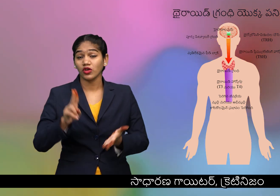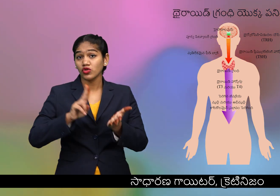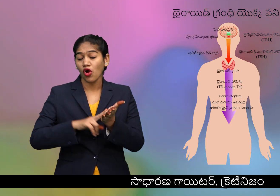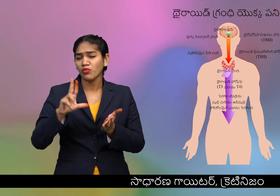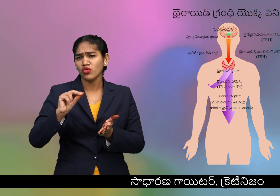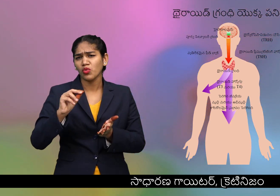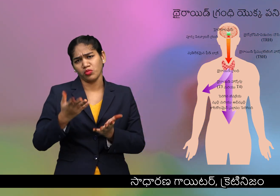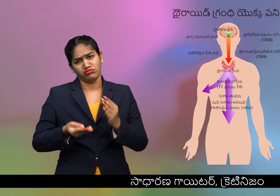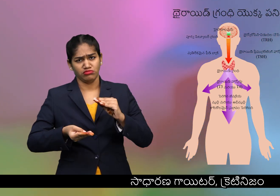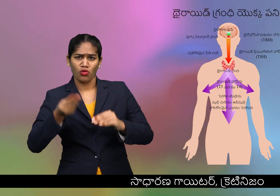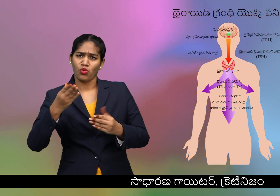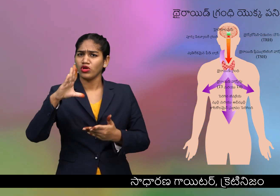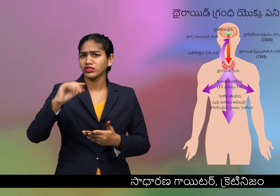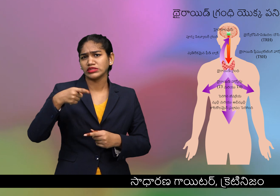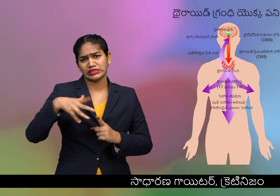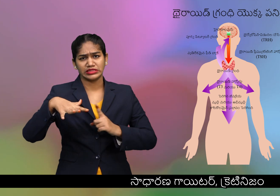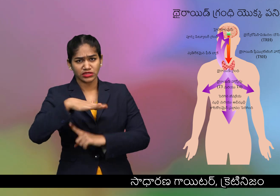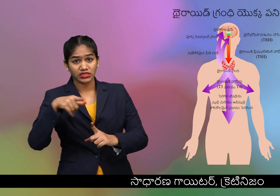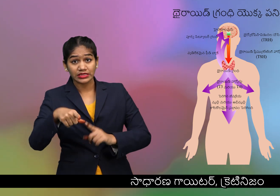సాధారణ గాయిటర్, క్రెటినిజం